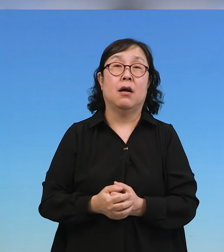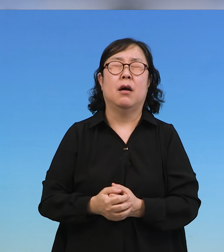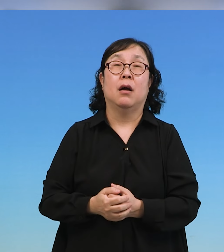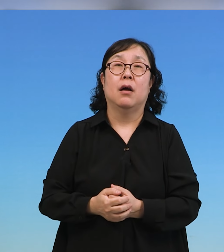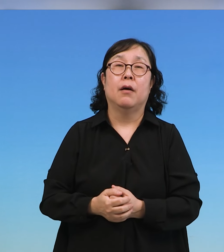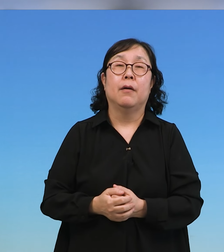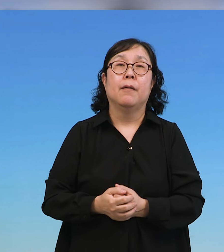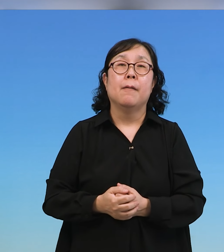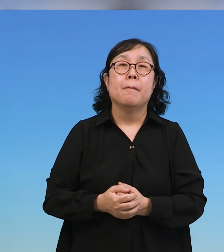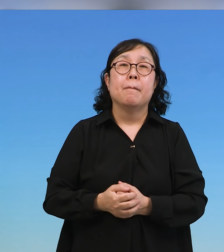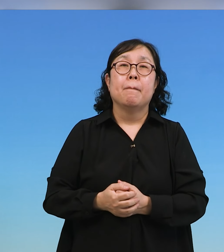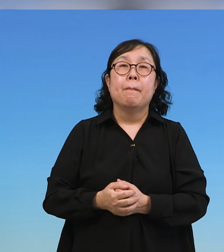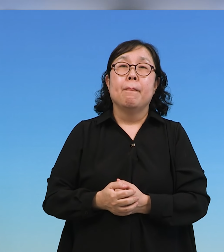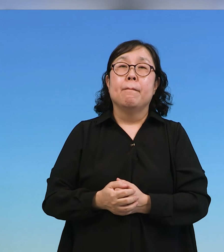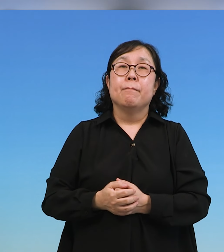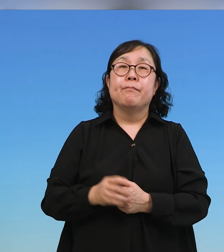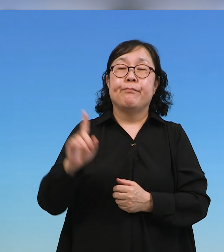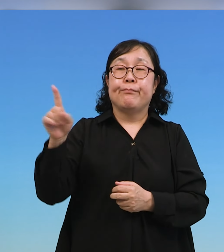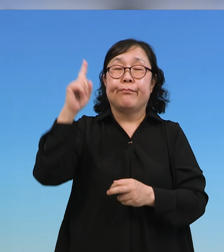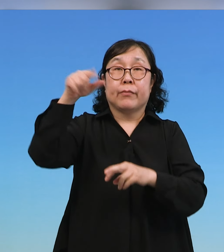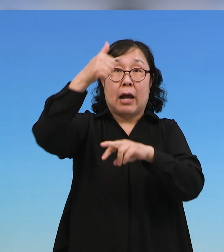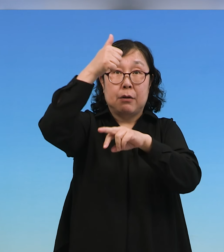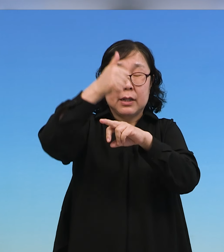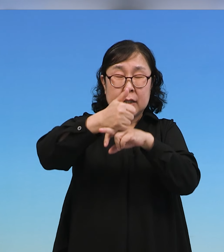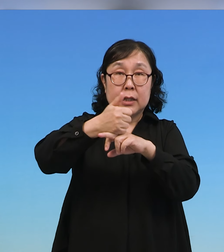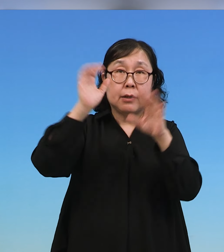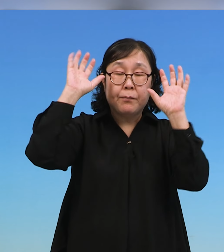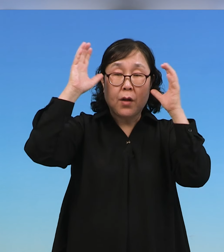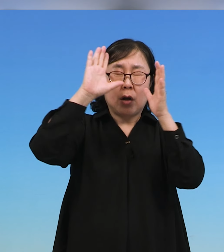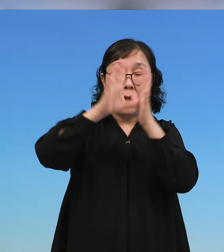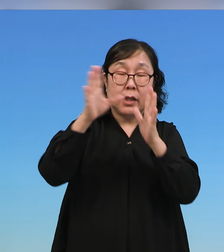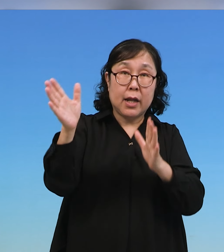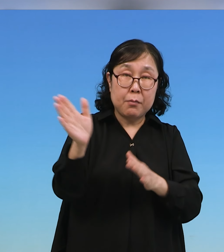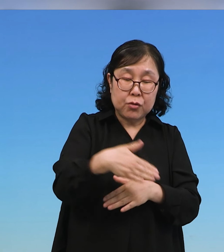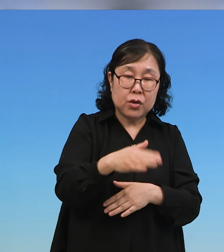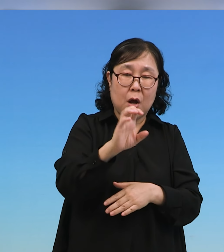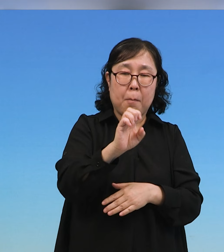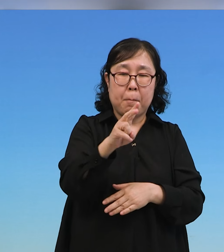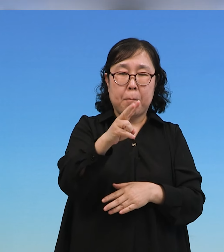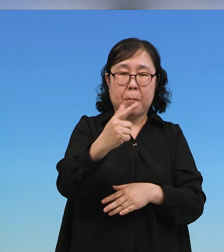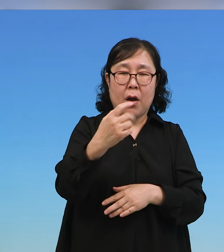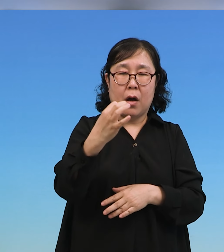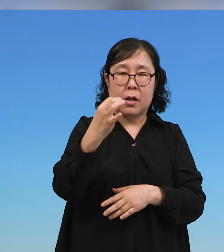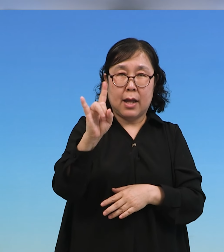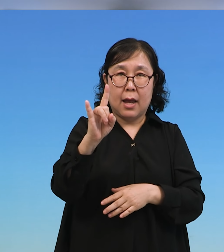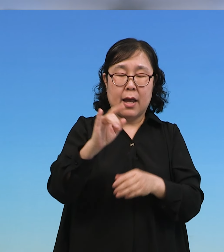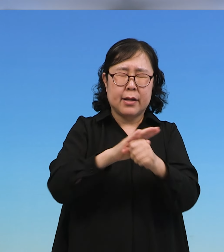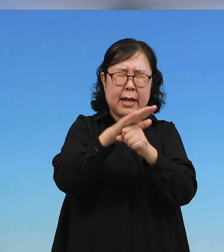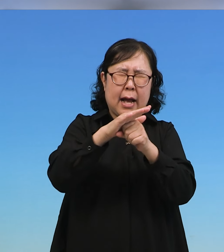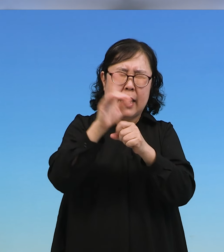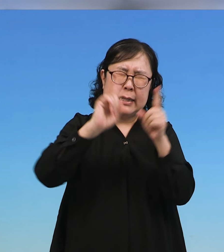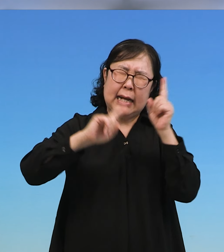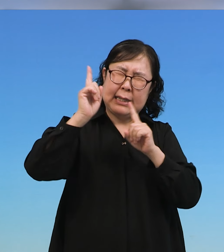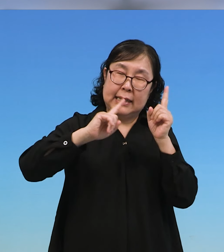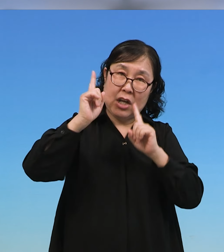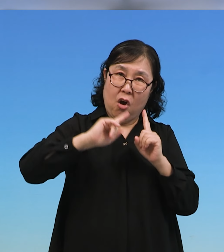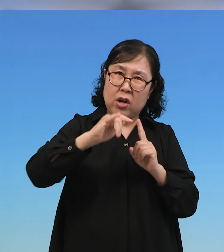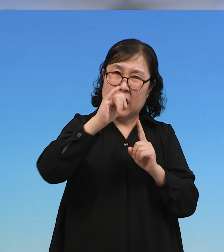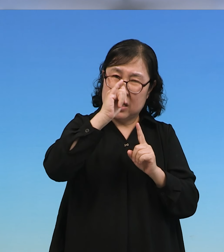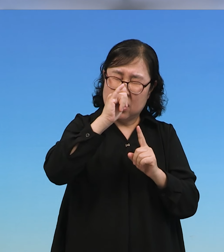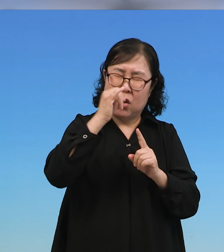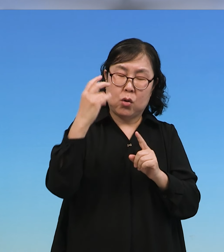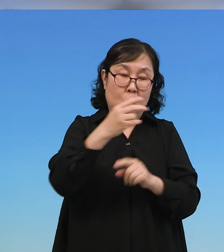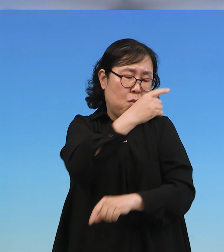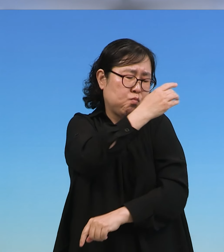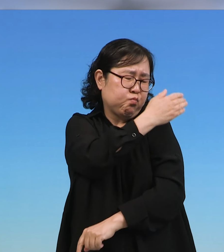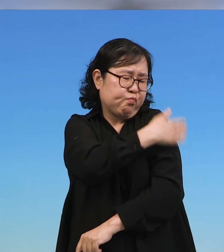그러다 보니까 다윗은 어릴 때부터 이런 그 편애의 상처, 그래서 이제 이런 그